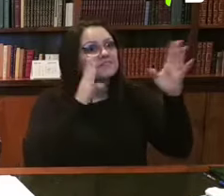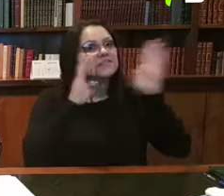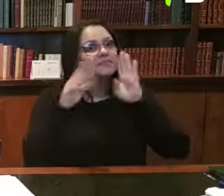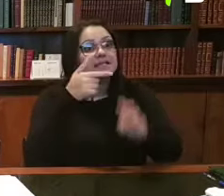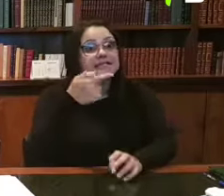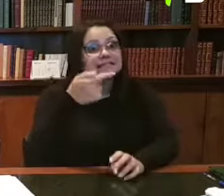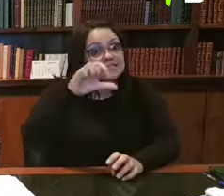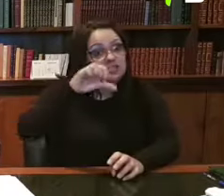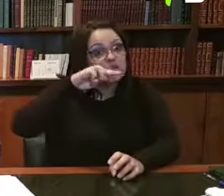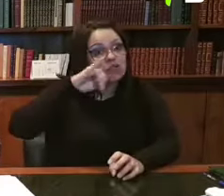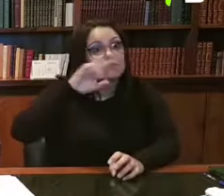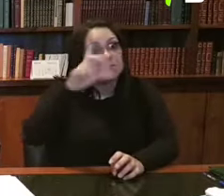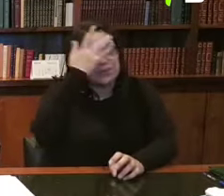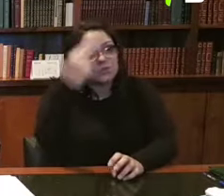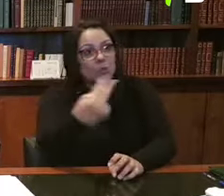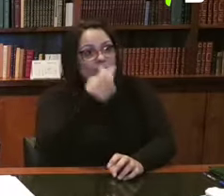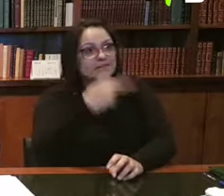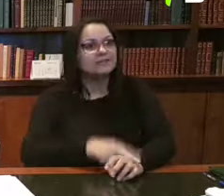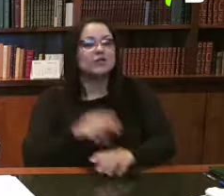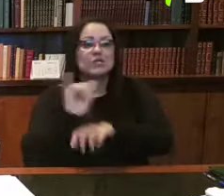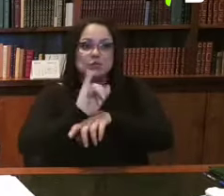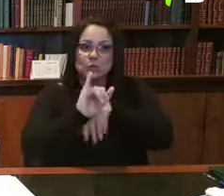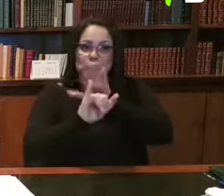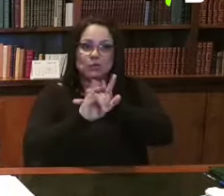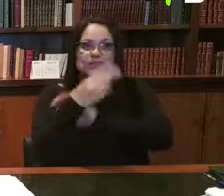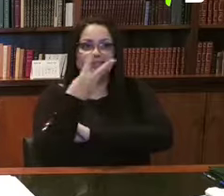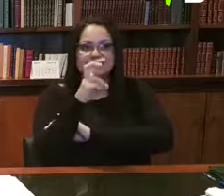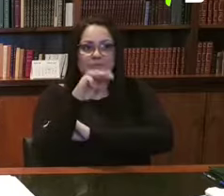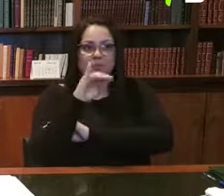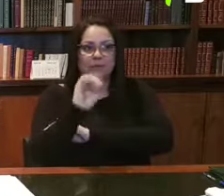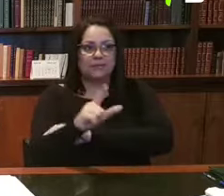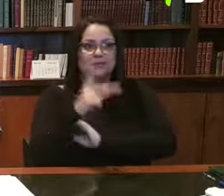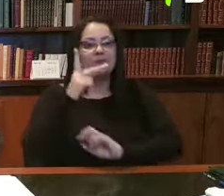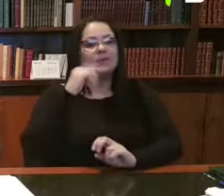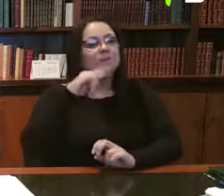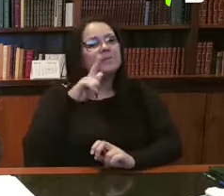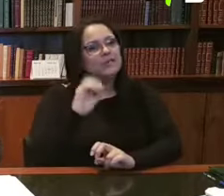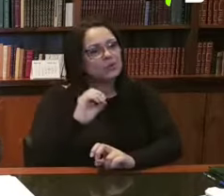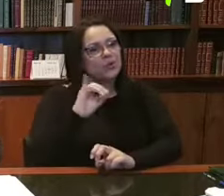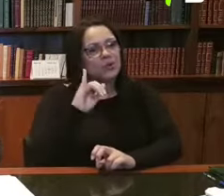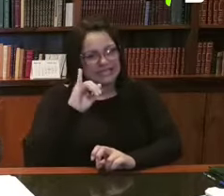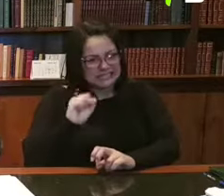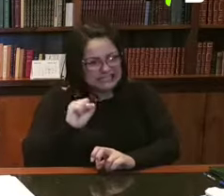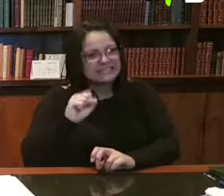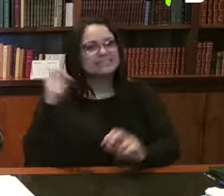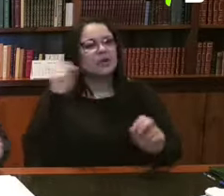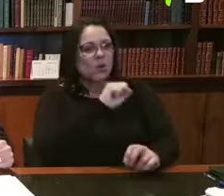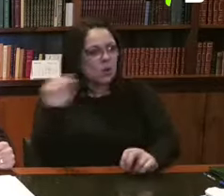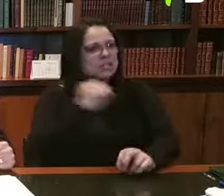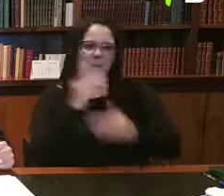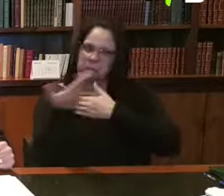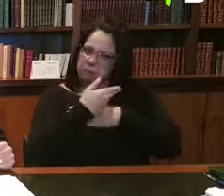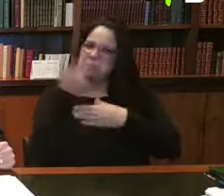eu também no facebook bom então as pessoas online no youtube 35.000 pingo doce seus 88 mil